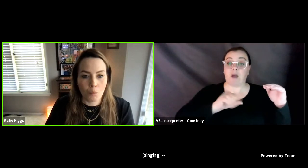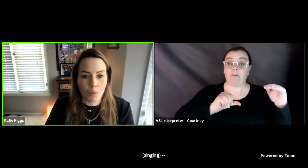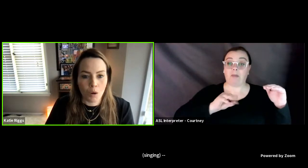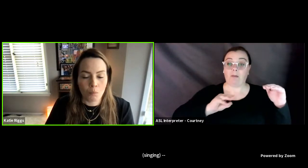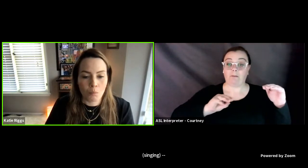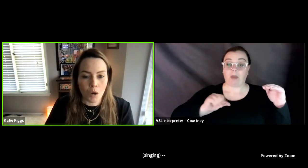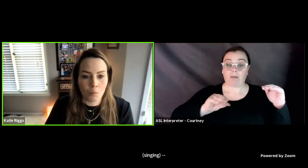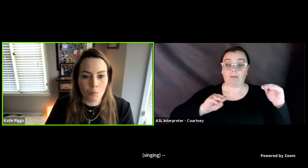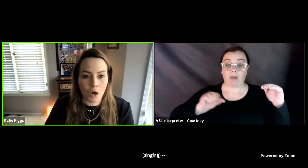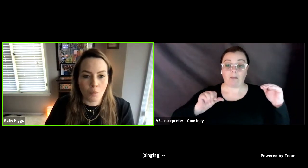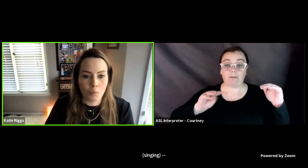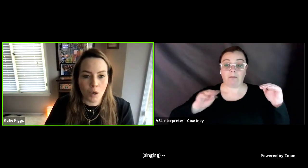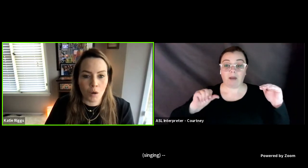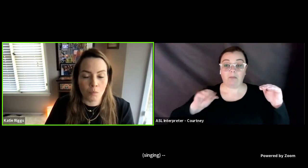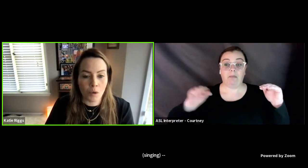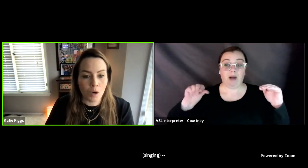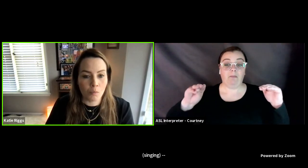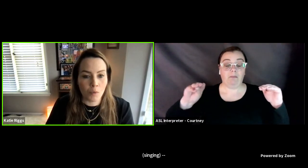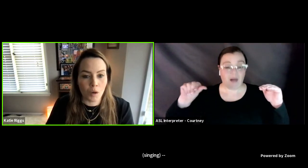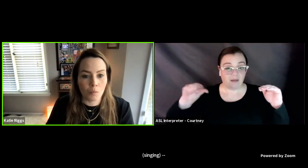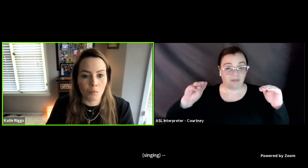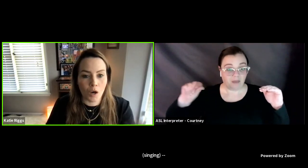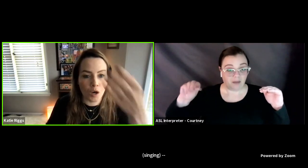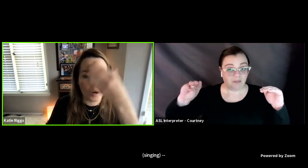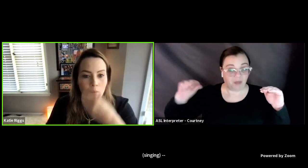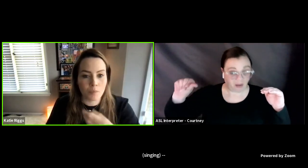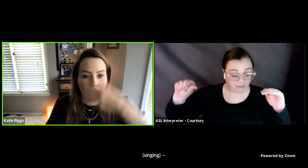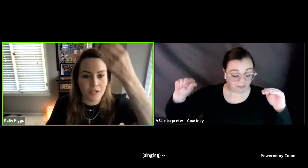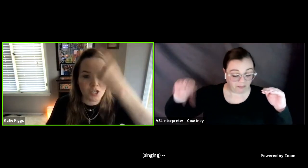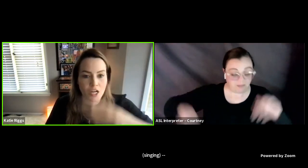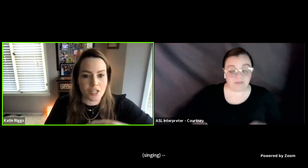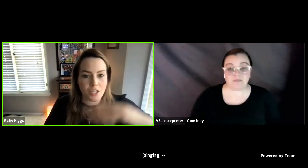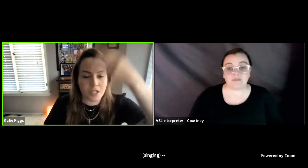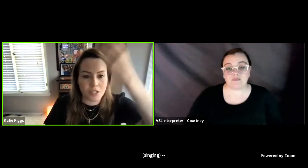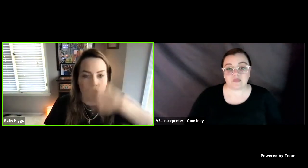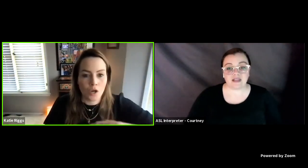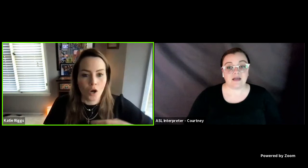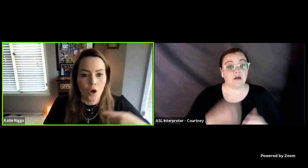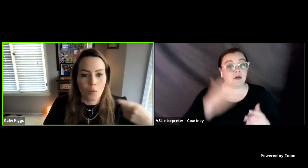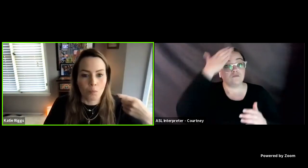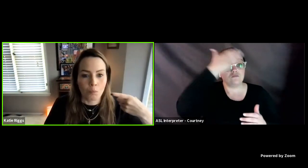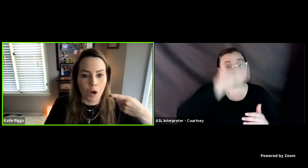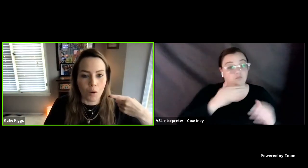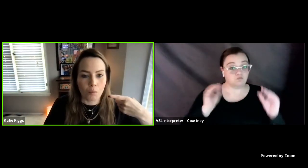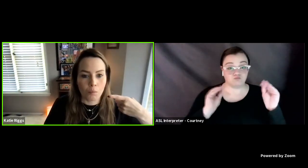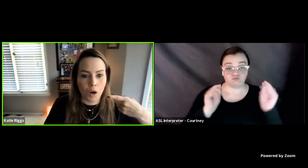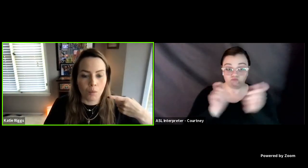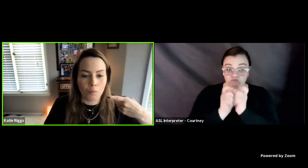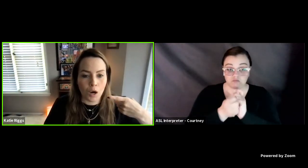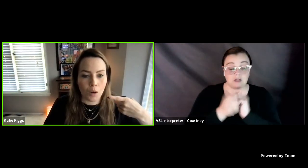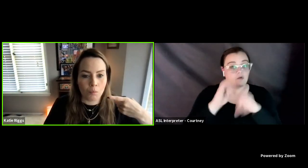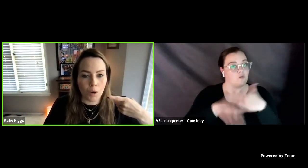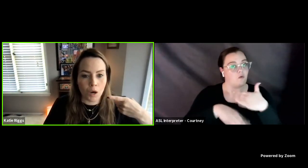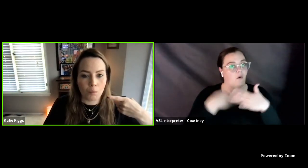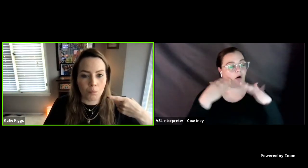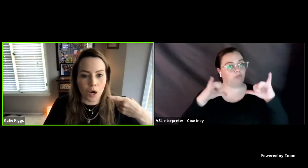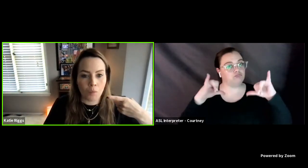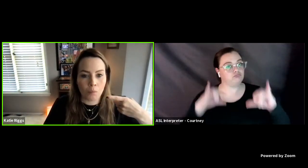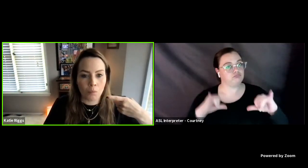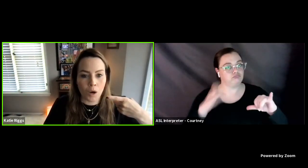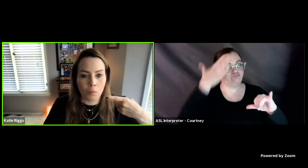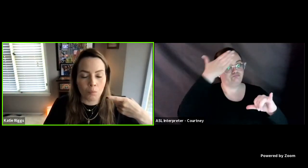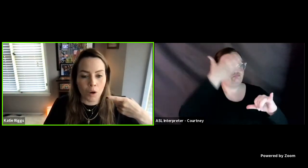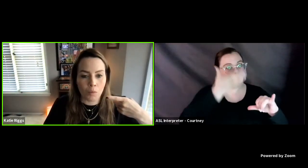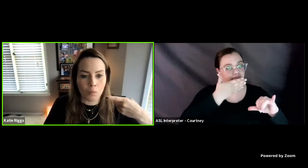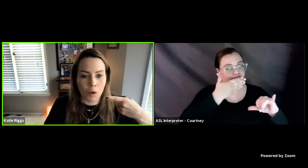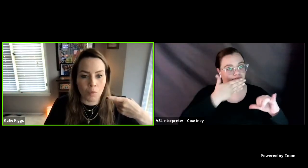Mum, mum, mum, mum, mum, mum, mum, mum, mum. Nothing changes. Mum, mum, mum, mum,